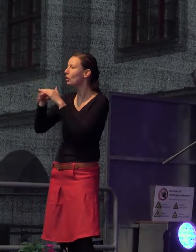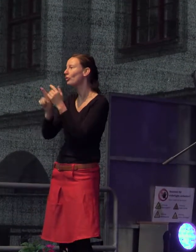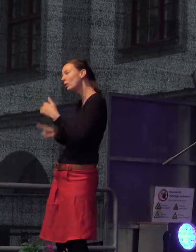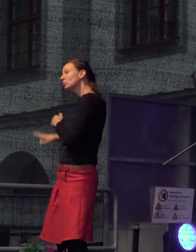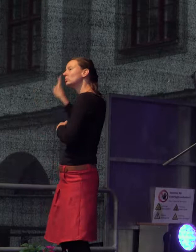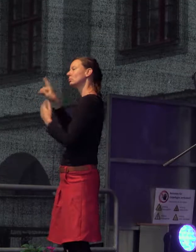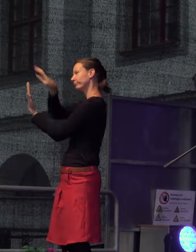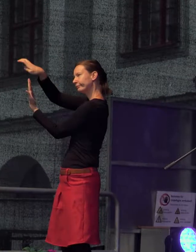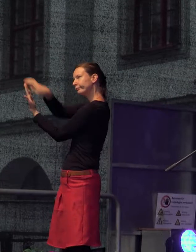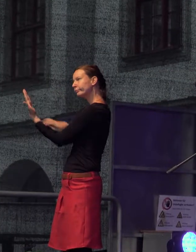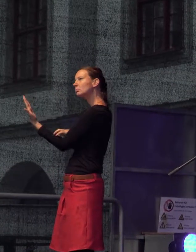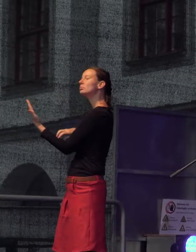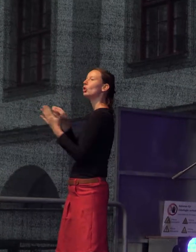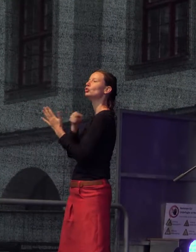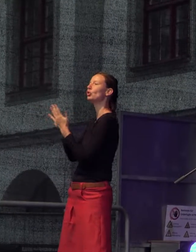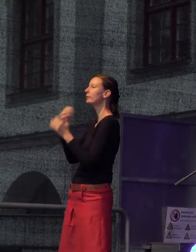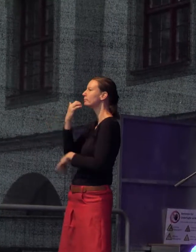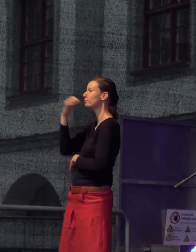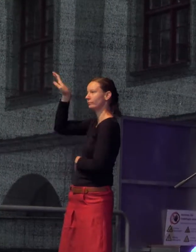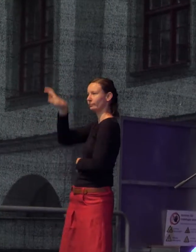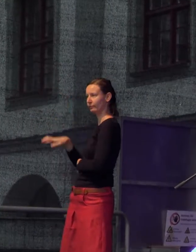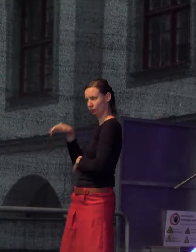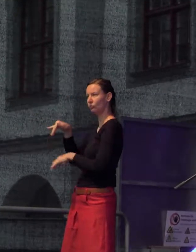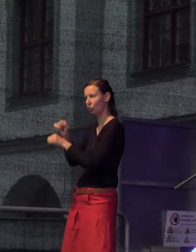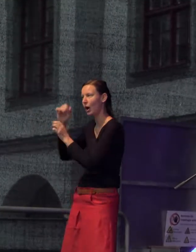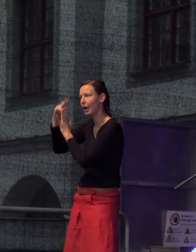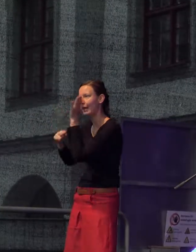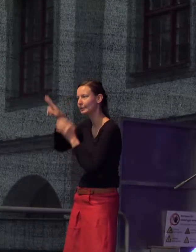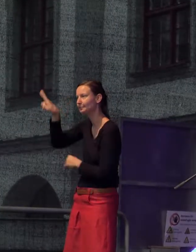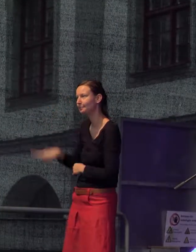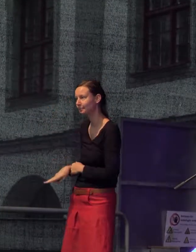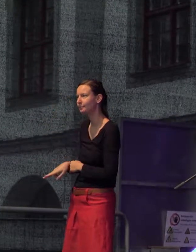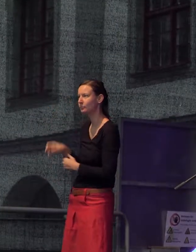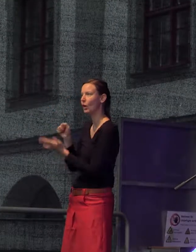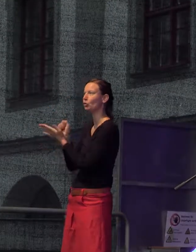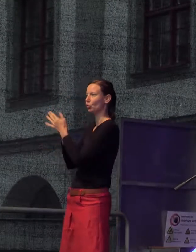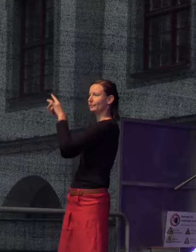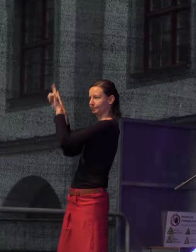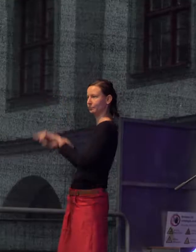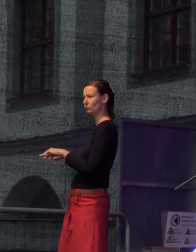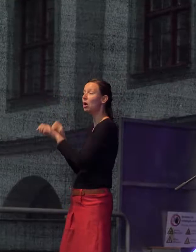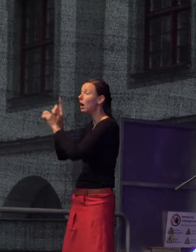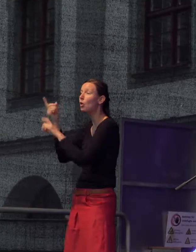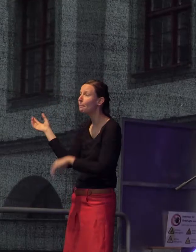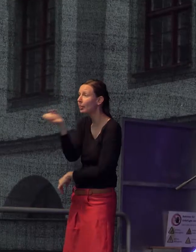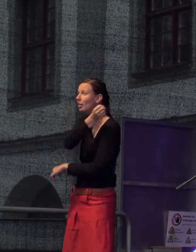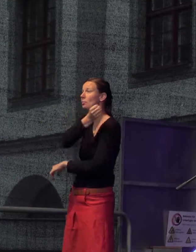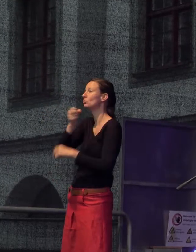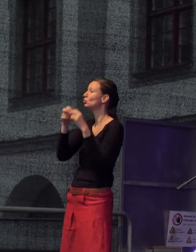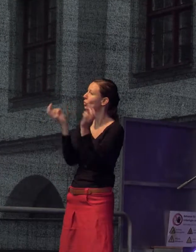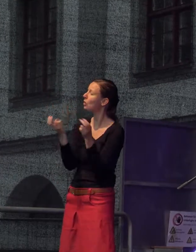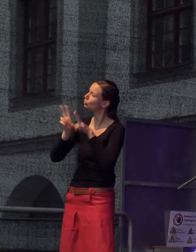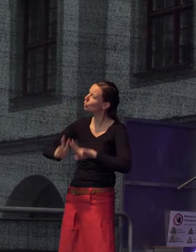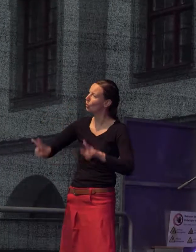nachlesen auch für die anderen preisträger die wir dort noch mal ausgedruckt haben können sich auch mit nach hause nehmen und das ganze auch noch